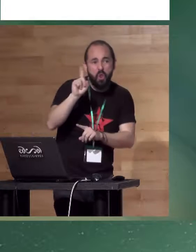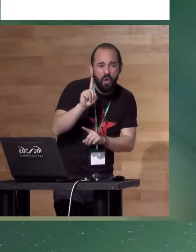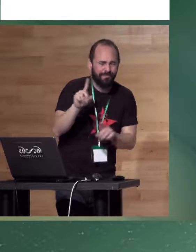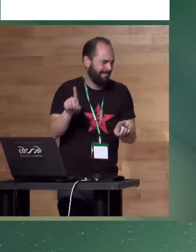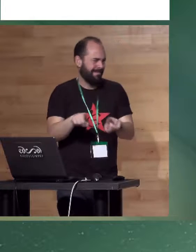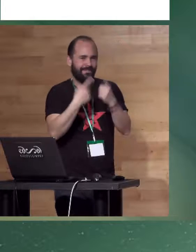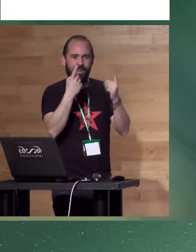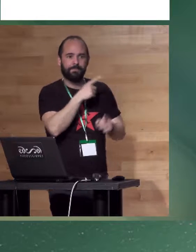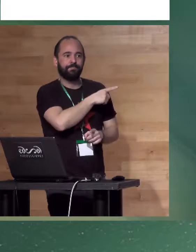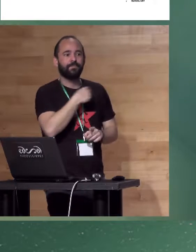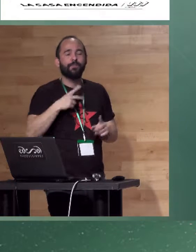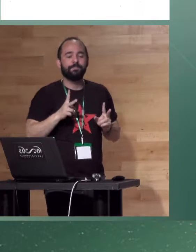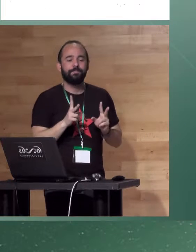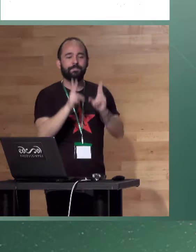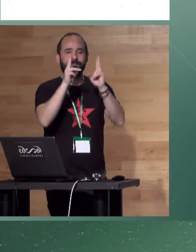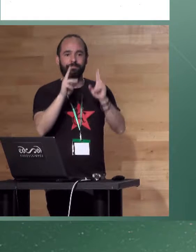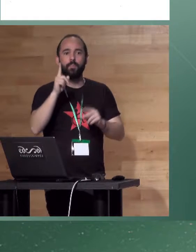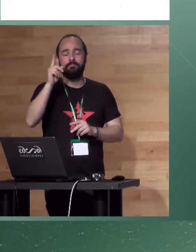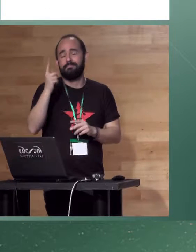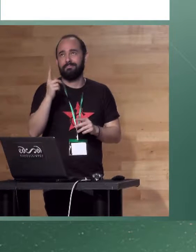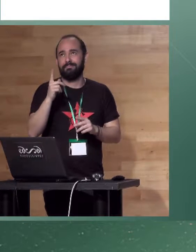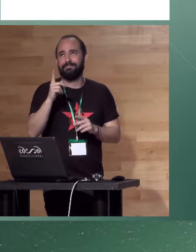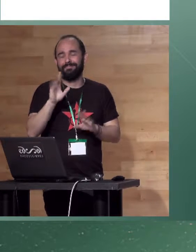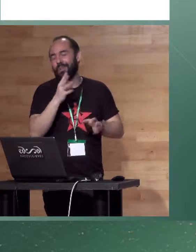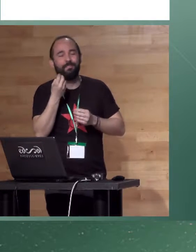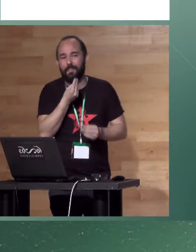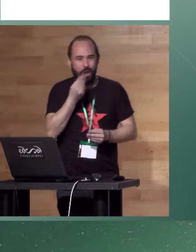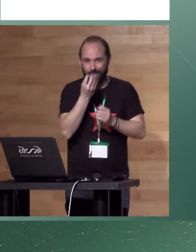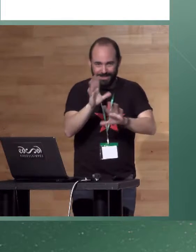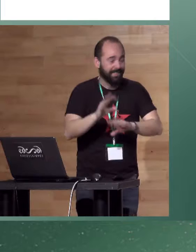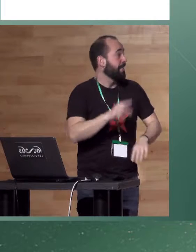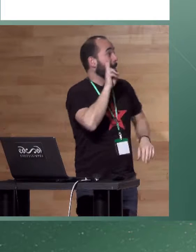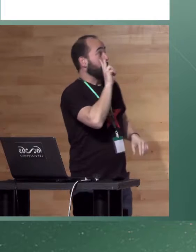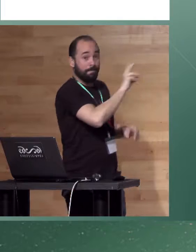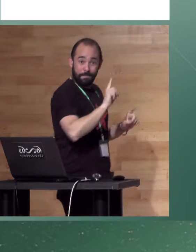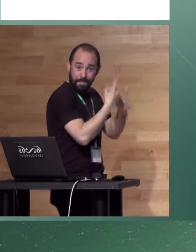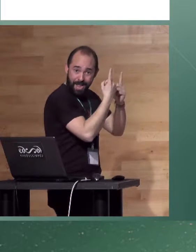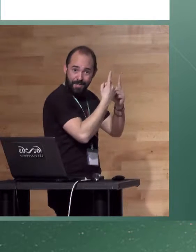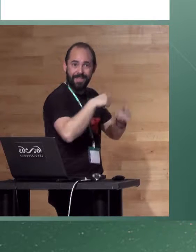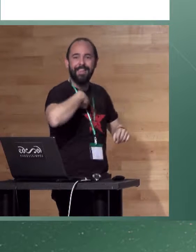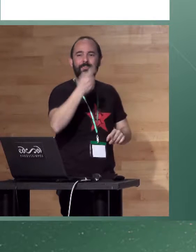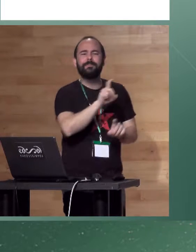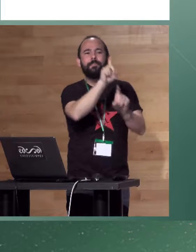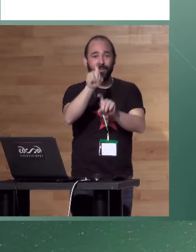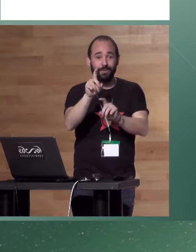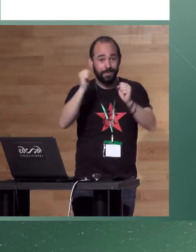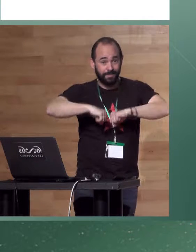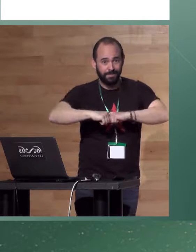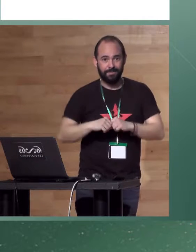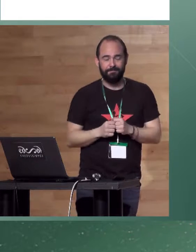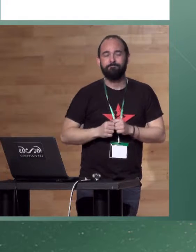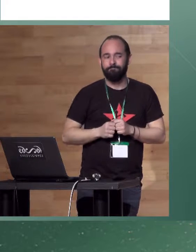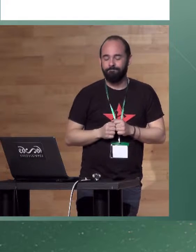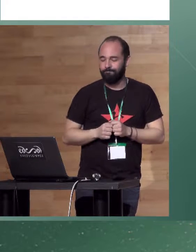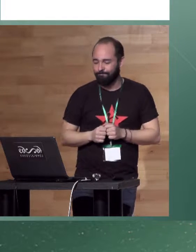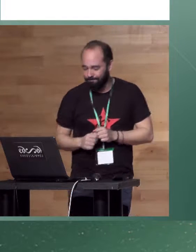conocéis, algunos no. Una parte, bueno, no, no os voy a contar nada, mejor verlo. Y luego os haré